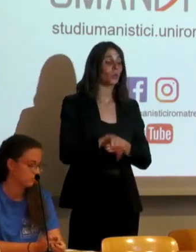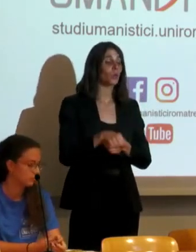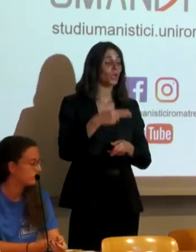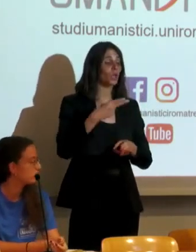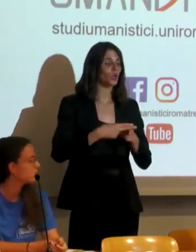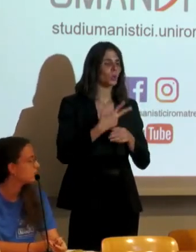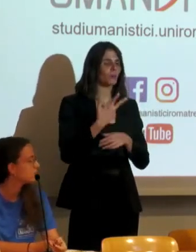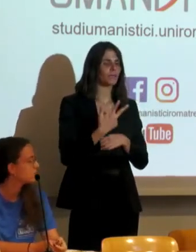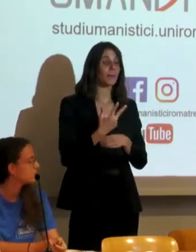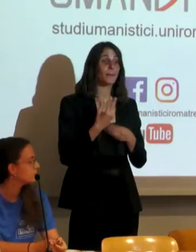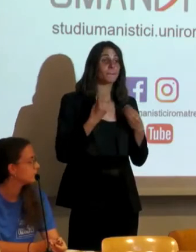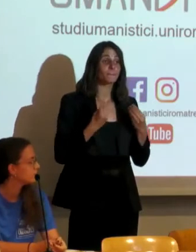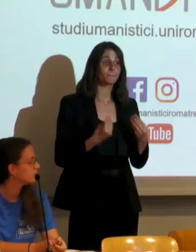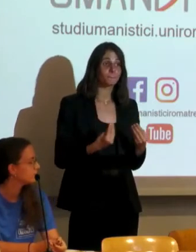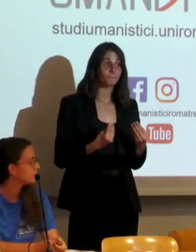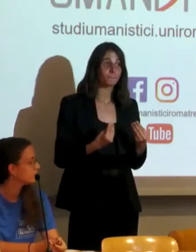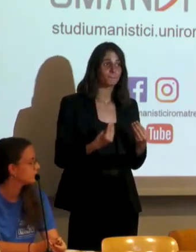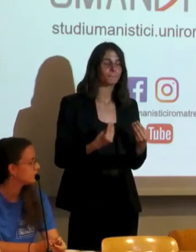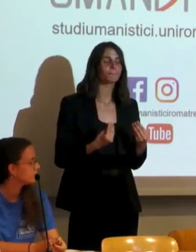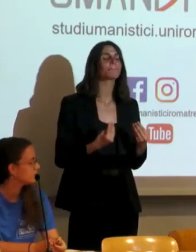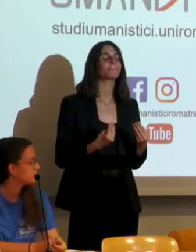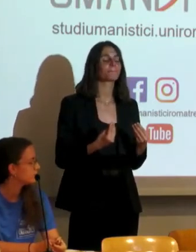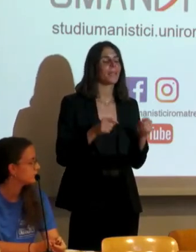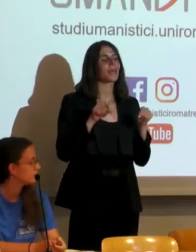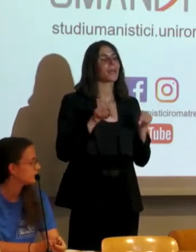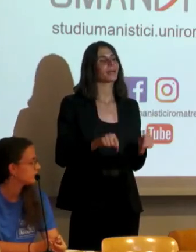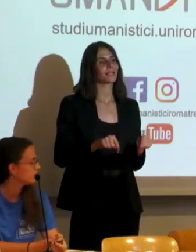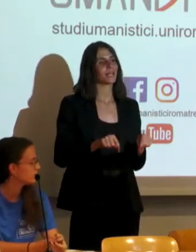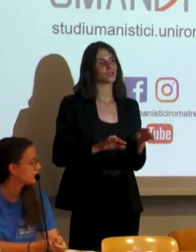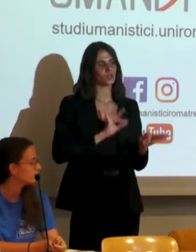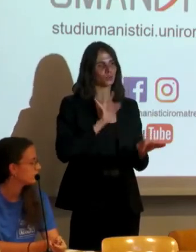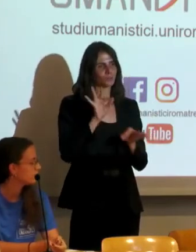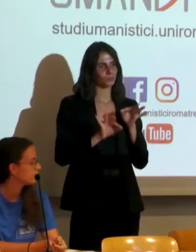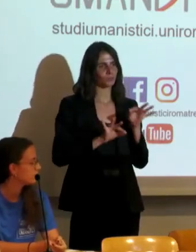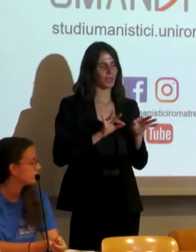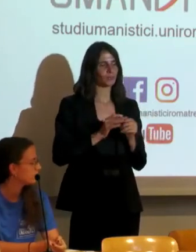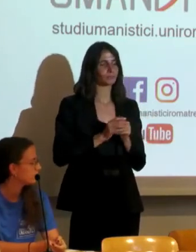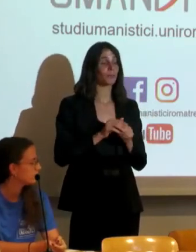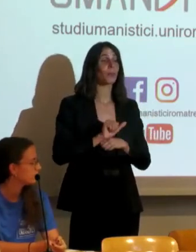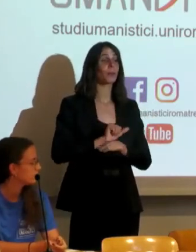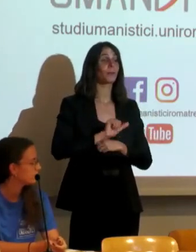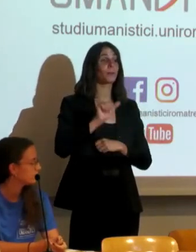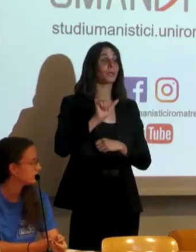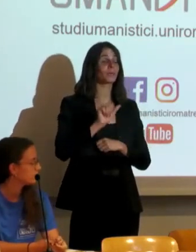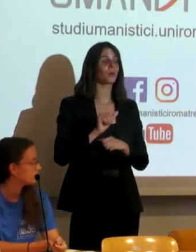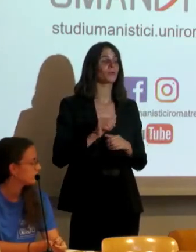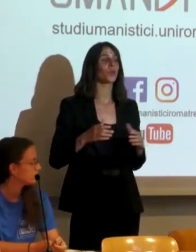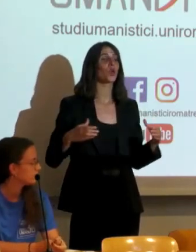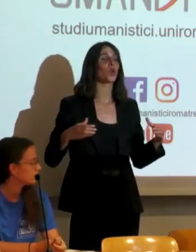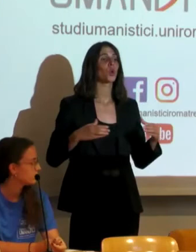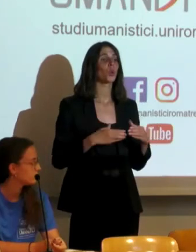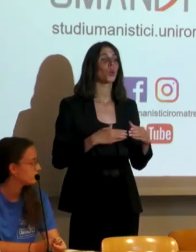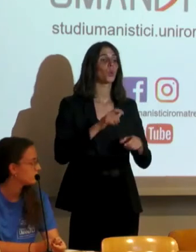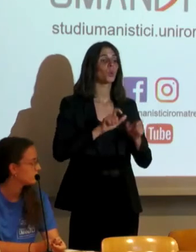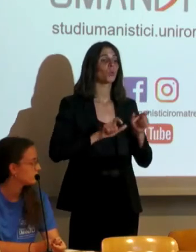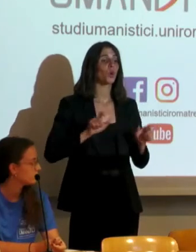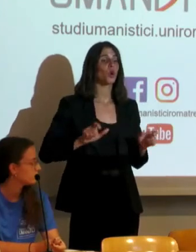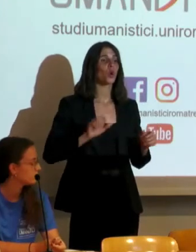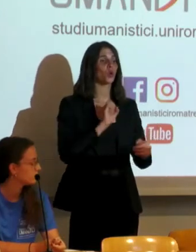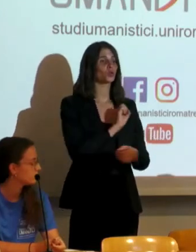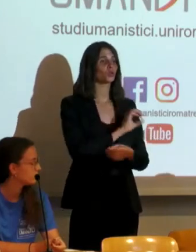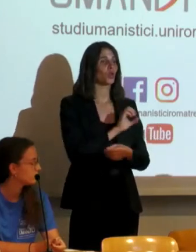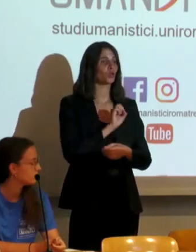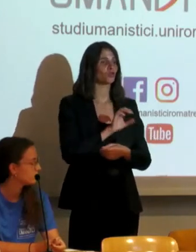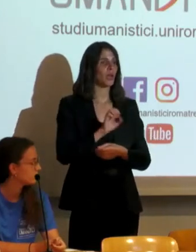vorrei parlare della qualificazione del corpo docente. E tra di noi, insomma, ci